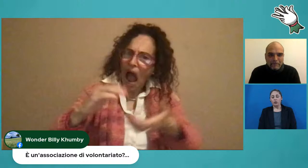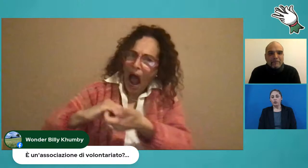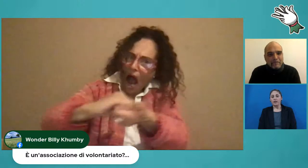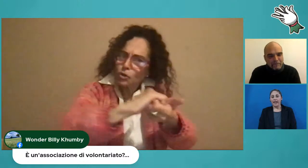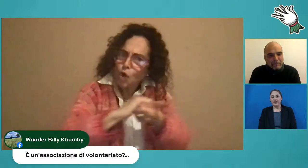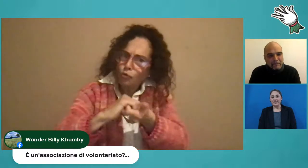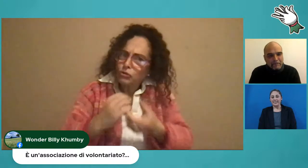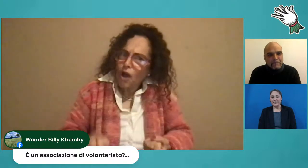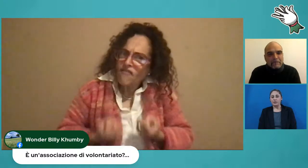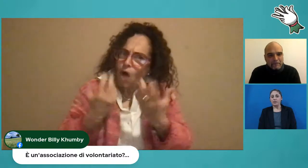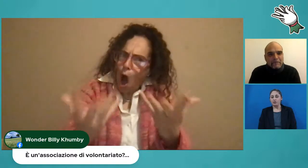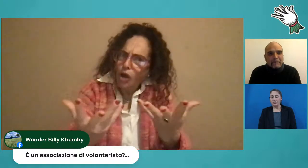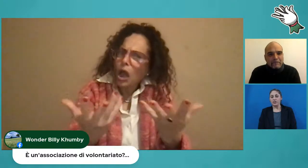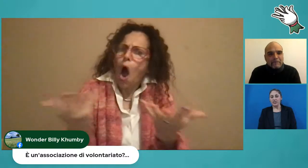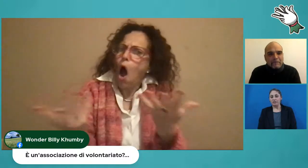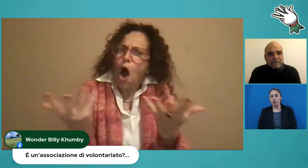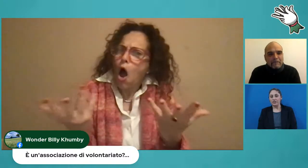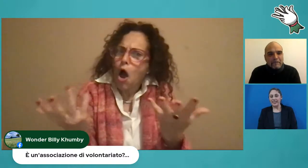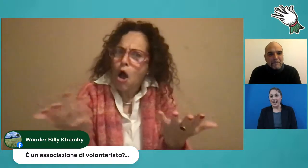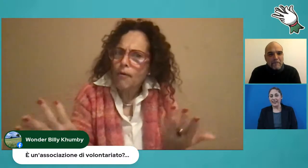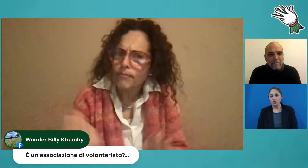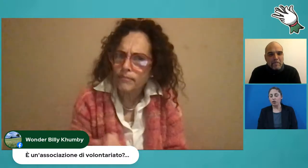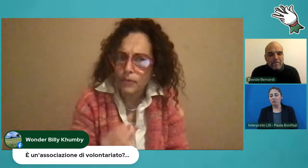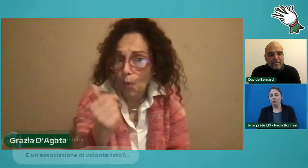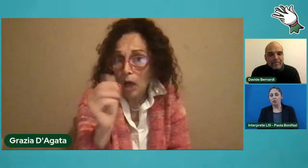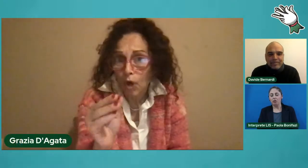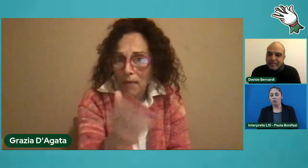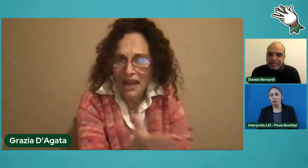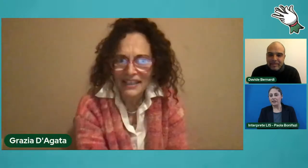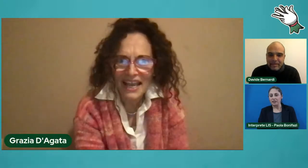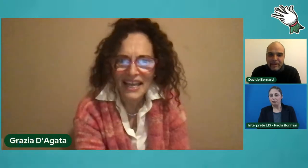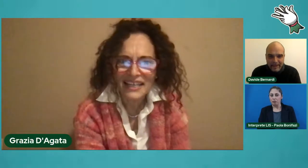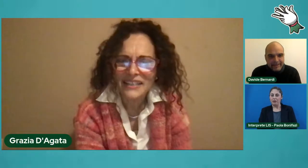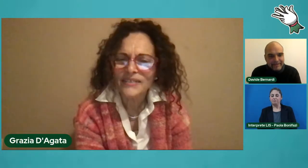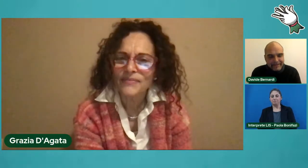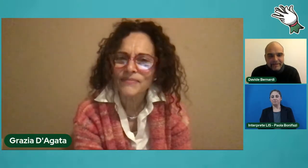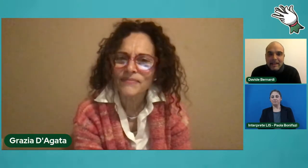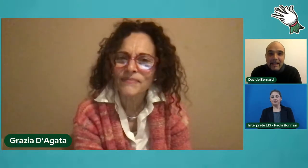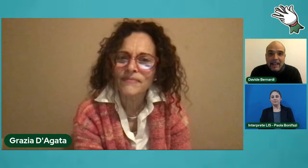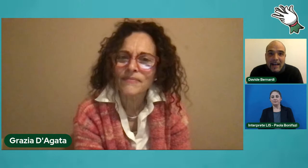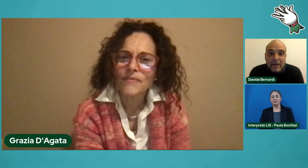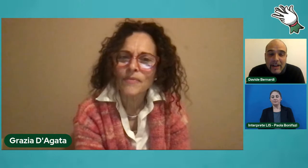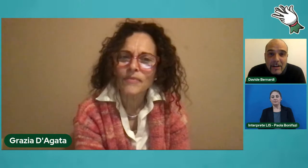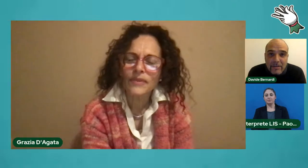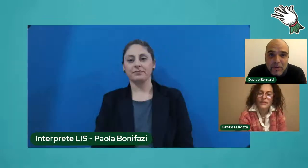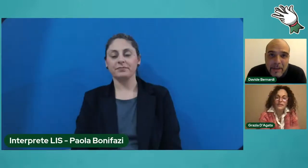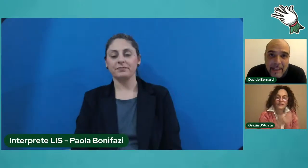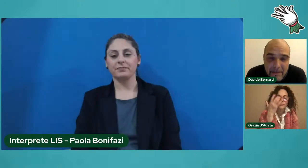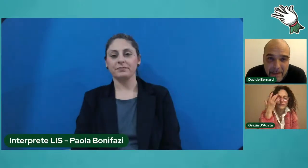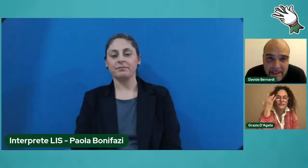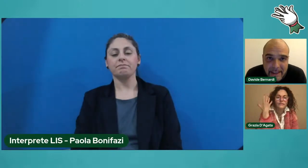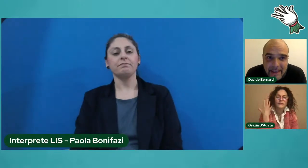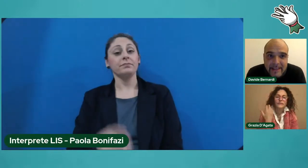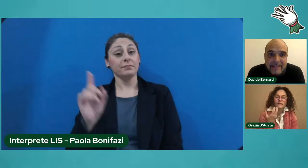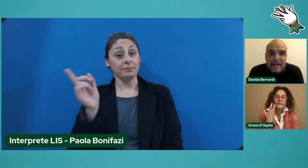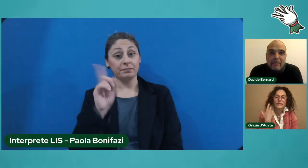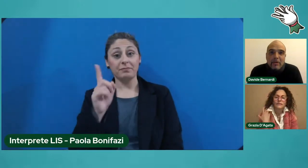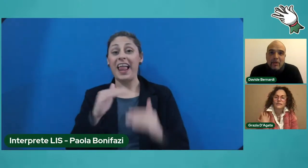Qualcuno chiede, siete un'associazione di volontariato o un'altra forma? Allora, no, giuridicamente siamo